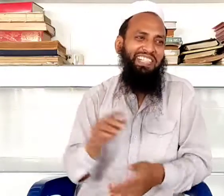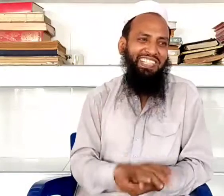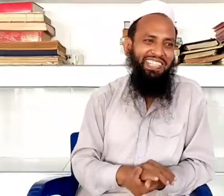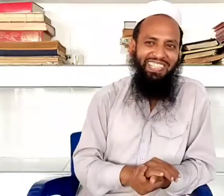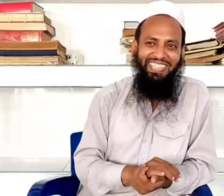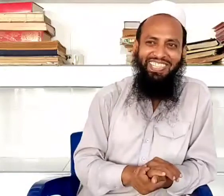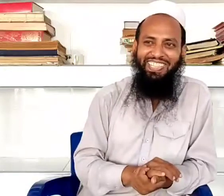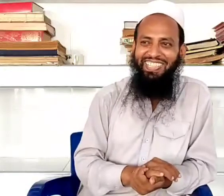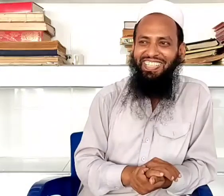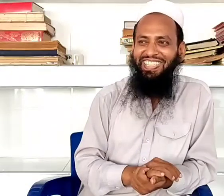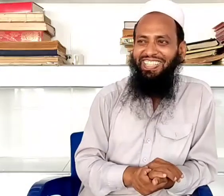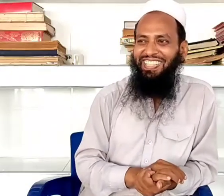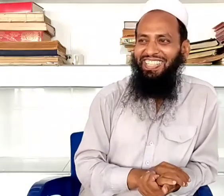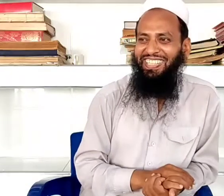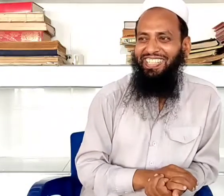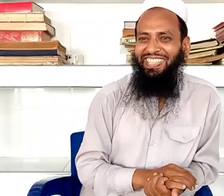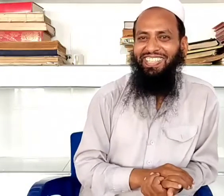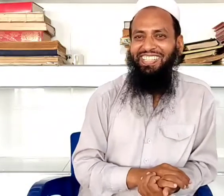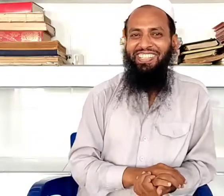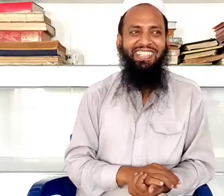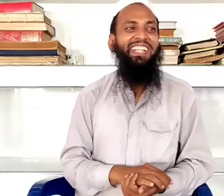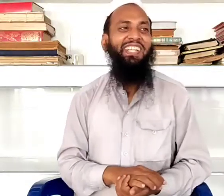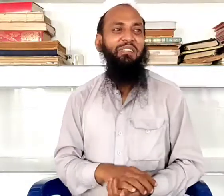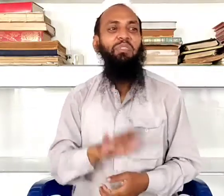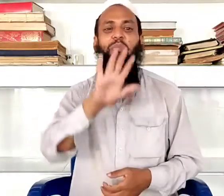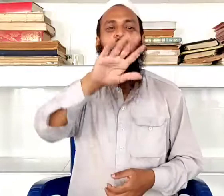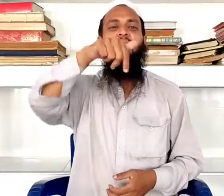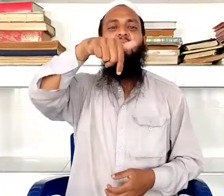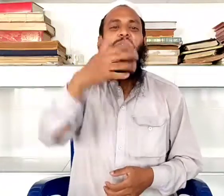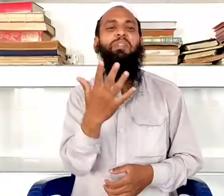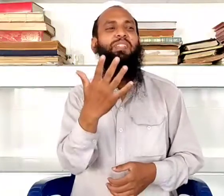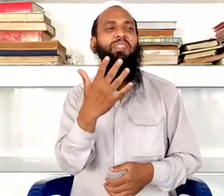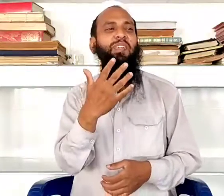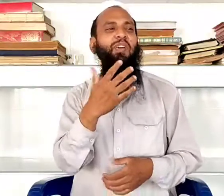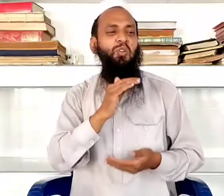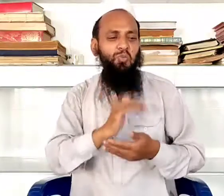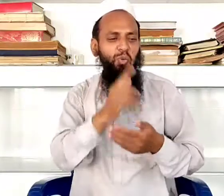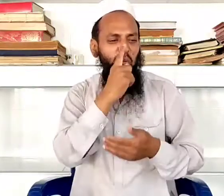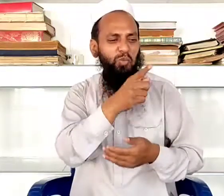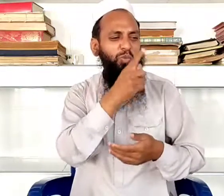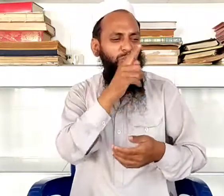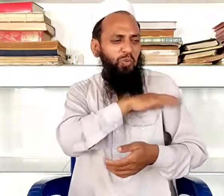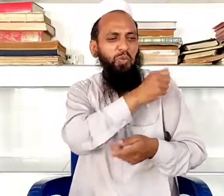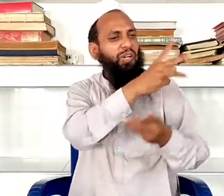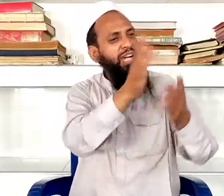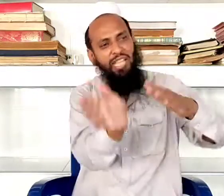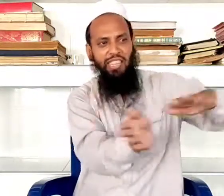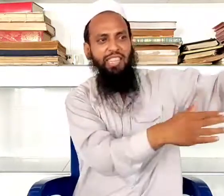बचदा है तेरा हिस्सा है। ऐसा जनाबे अली मुर्तजा रजी अल्लाह तआला अन्हु ने हिसाब करके